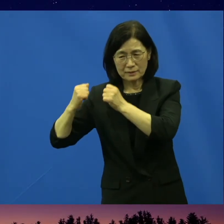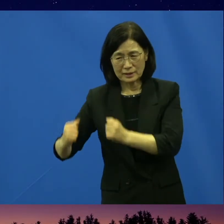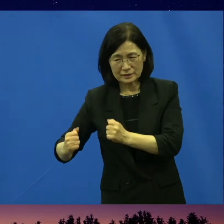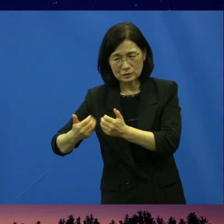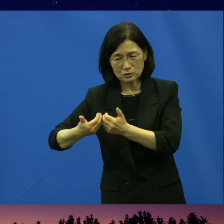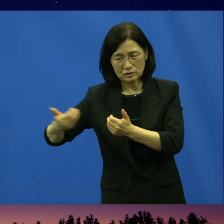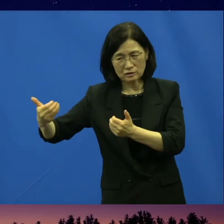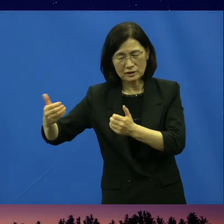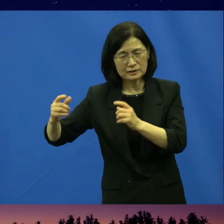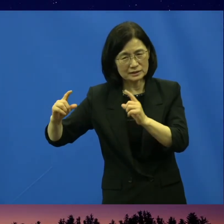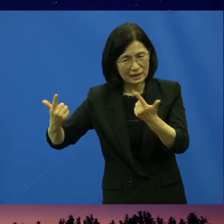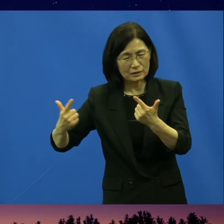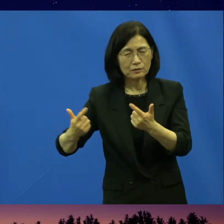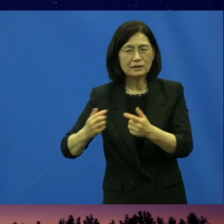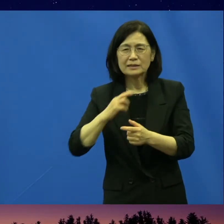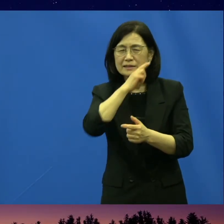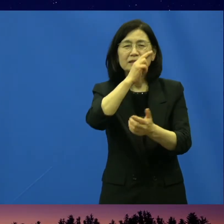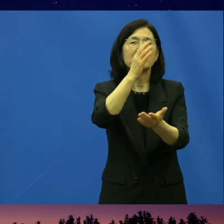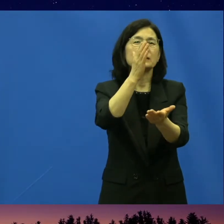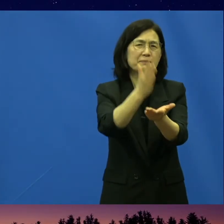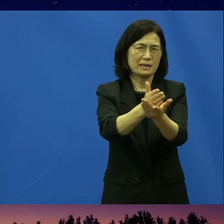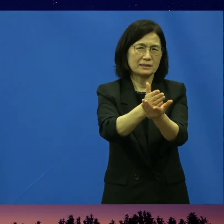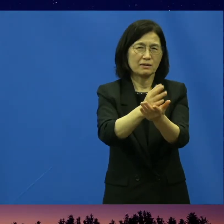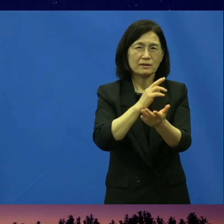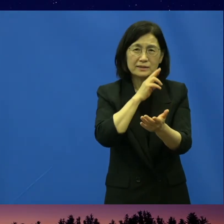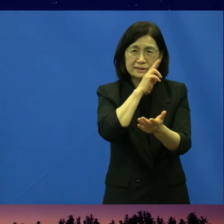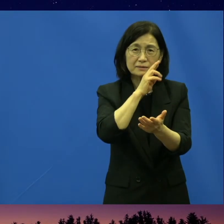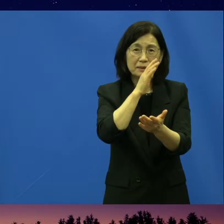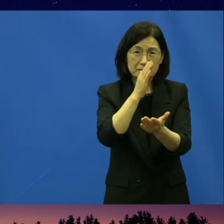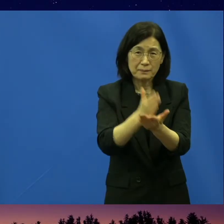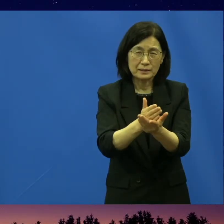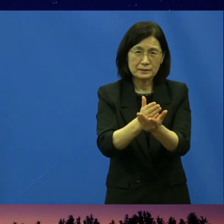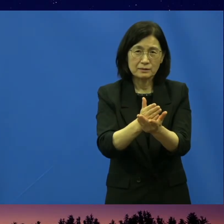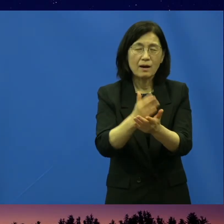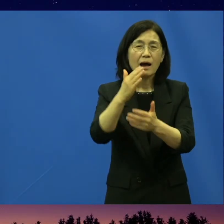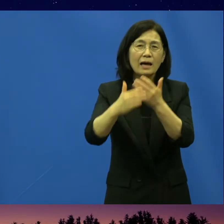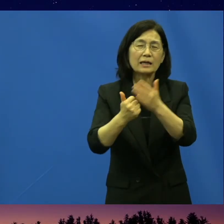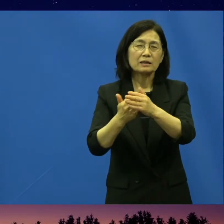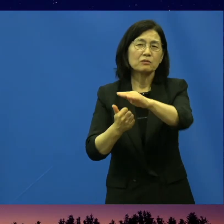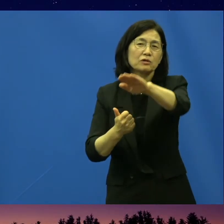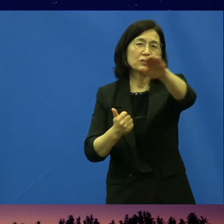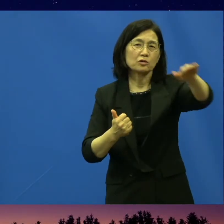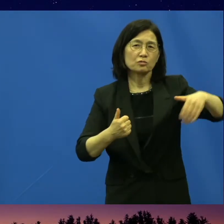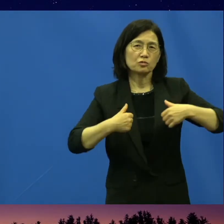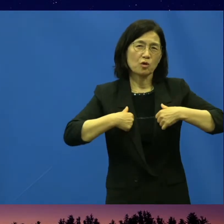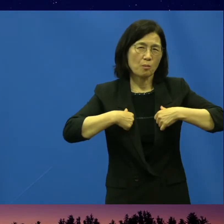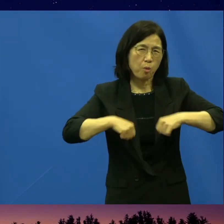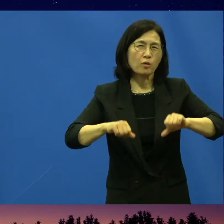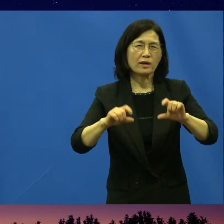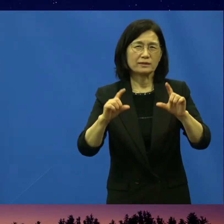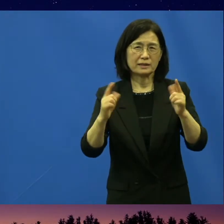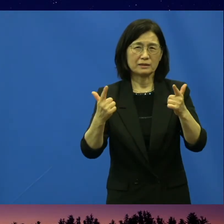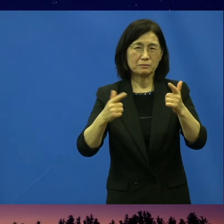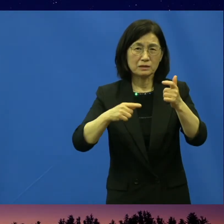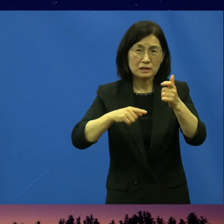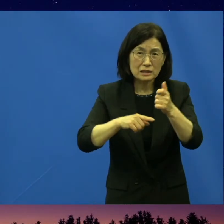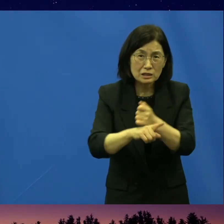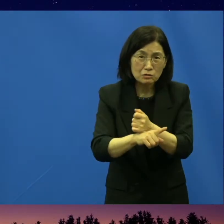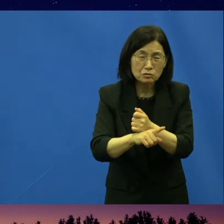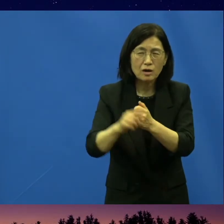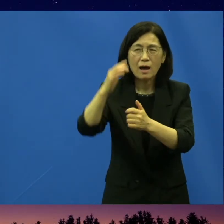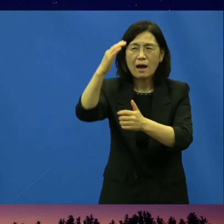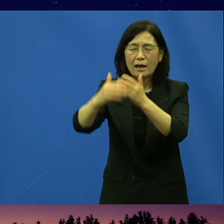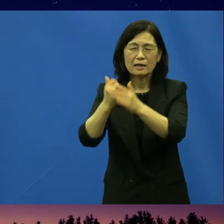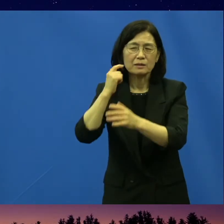않습니다. 그분을 의심해서는 안 됩니다. 그분은 우리를 포기하지 않으십니다. 왜요? 하나님의 영광을